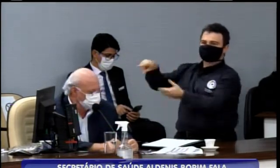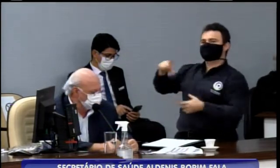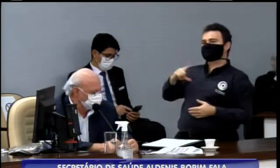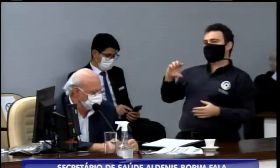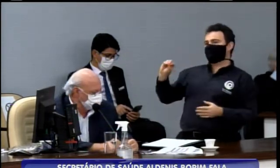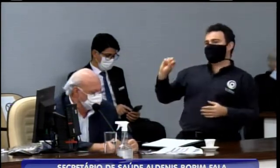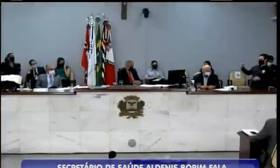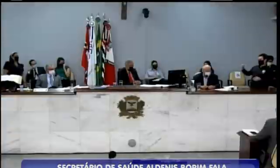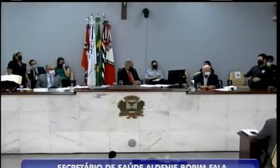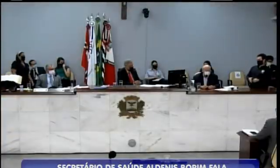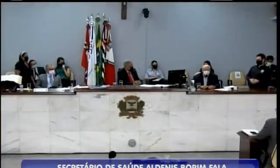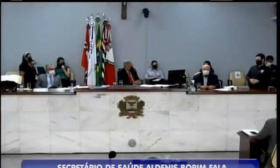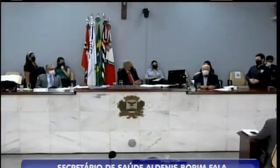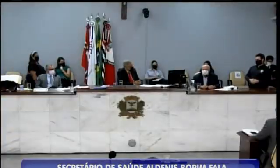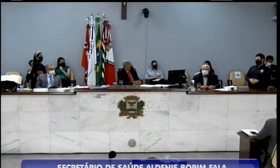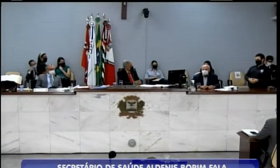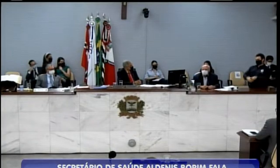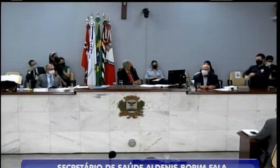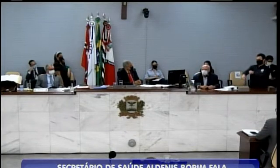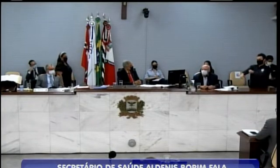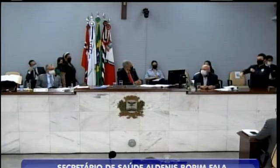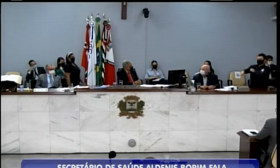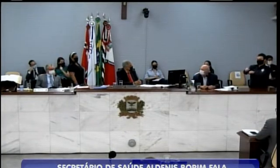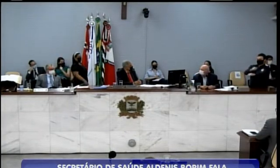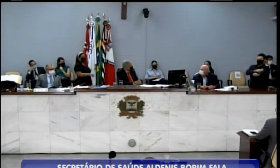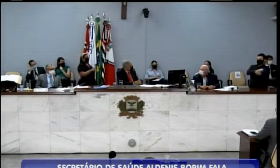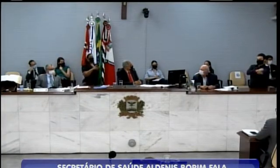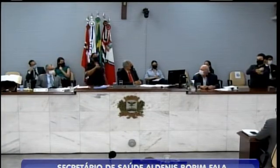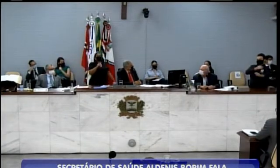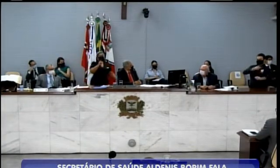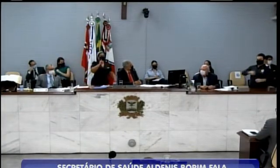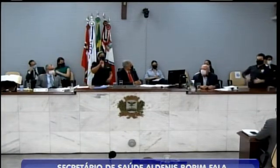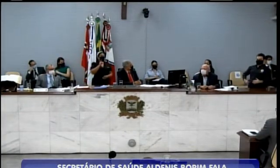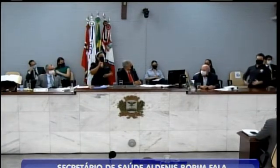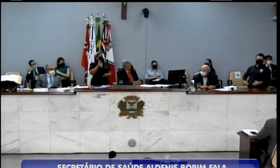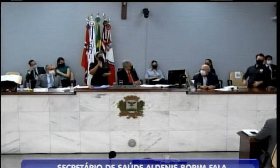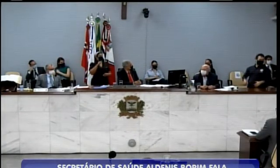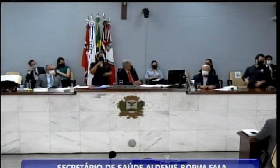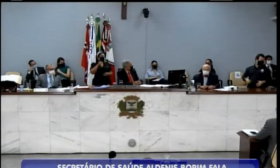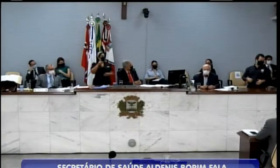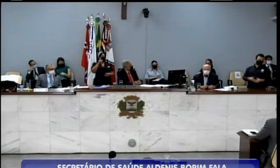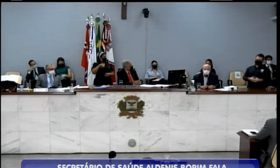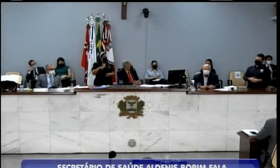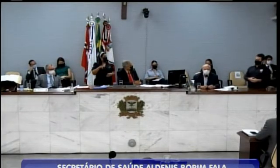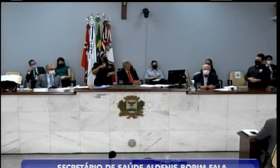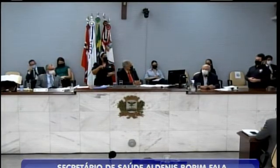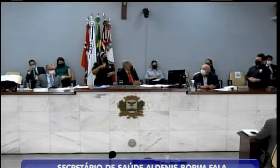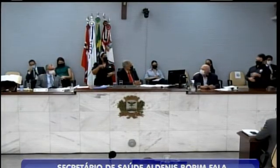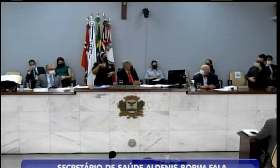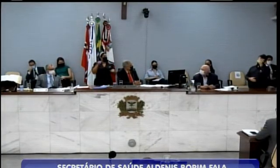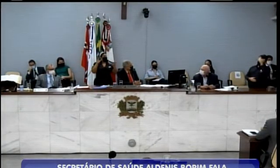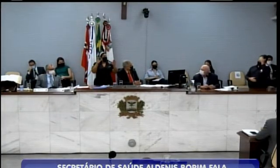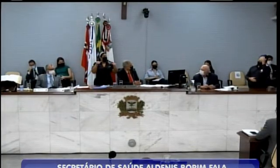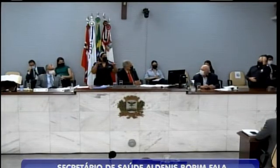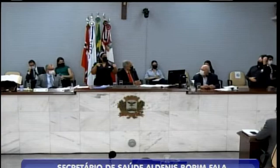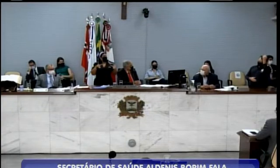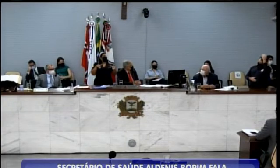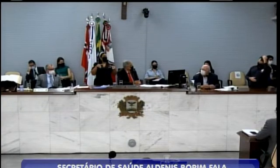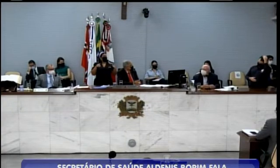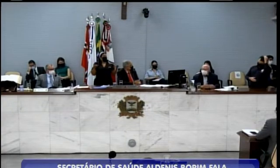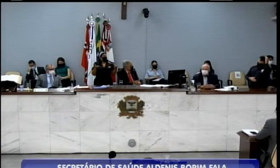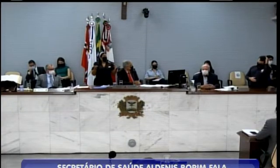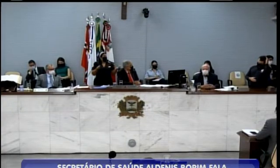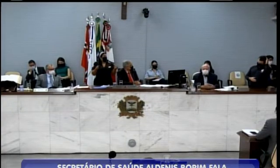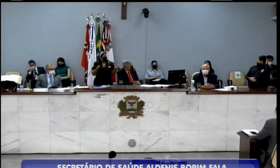o senhor fala de certame, é tal da chamamento público, não é isso? É um chamamento. Que pé que está esse chamamento